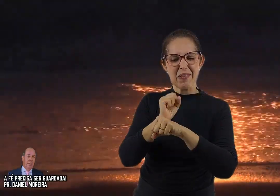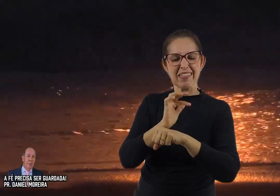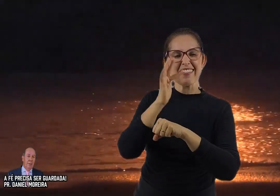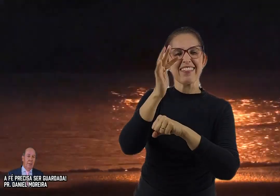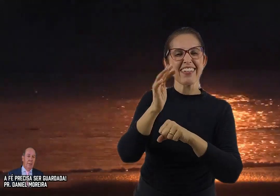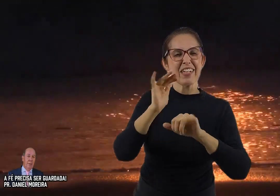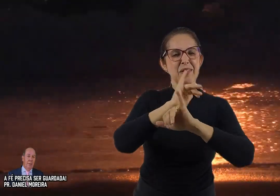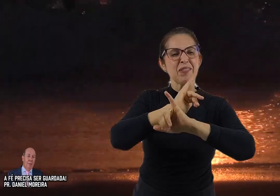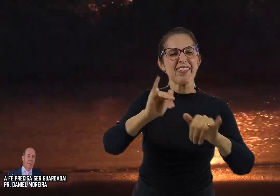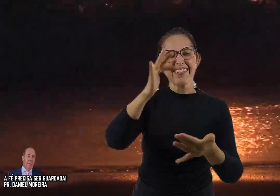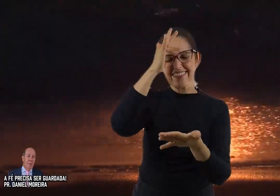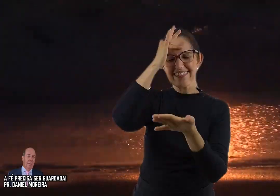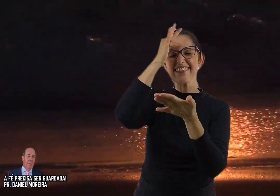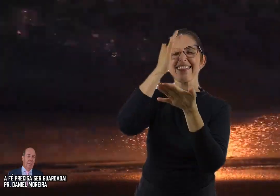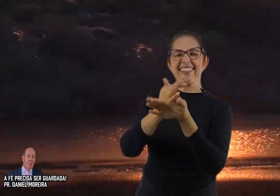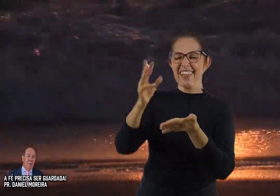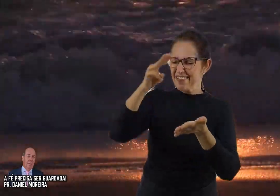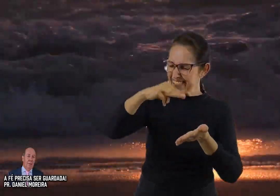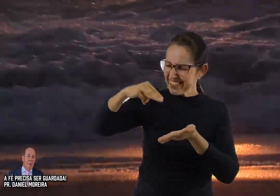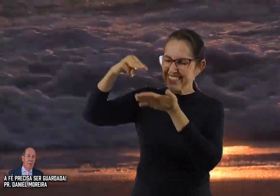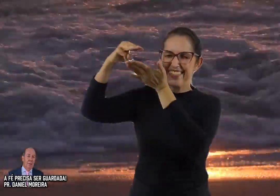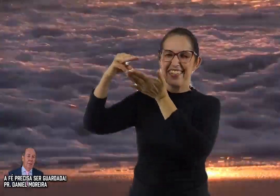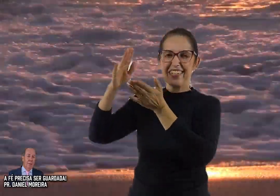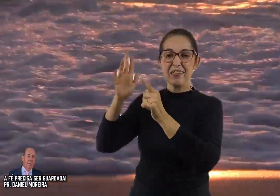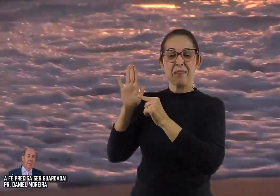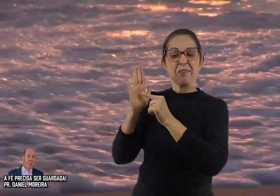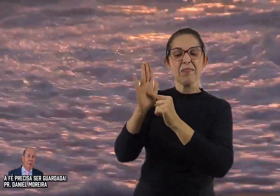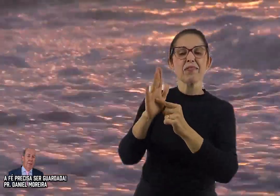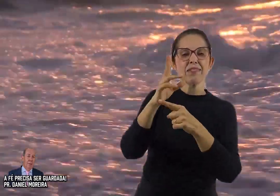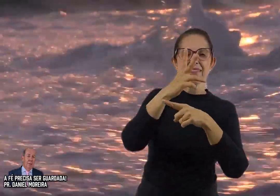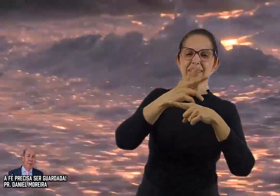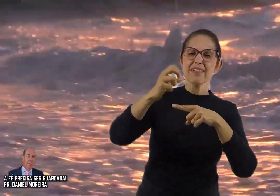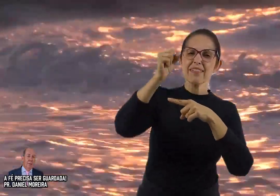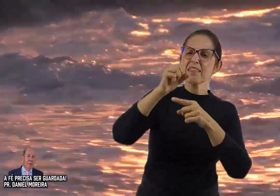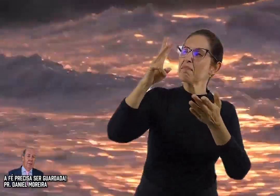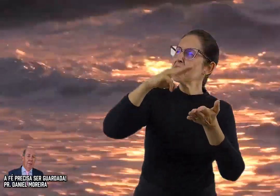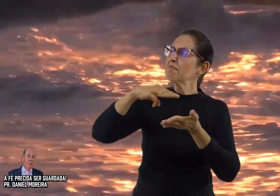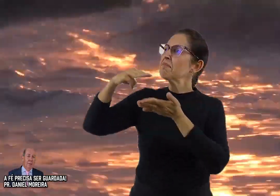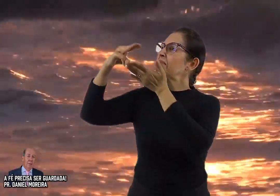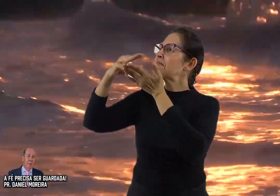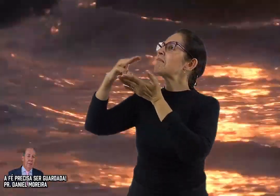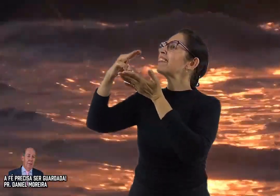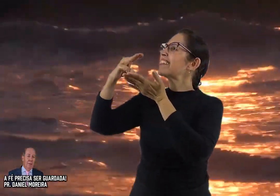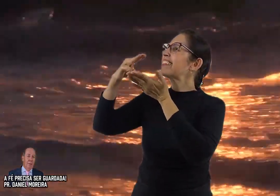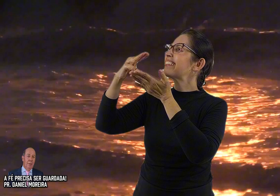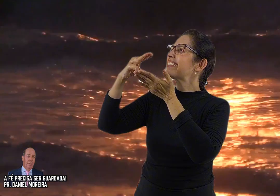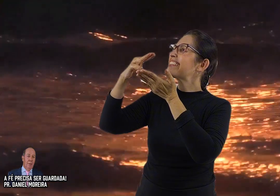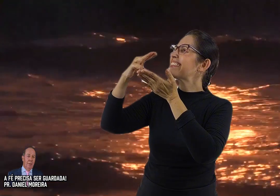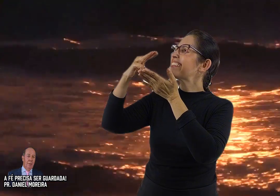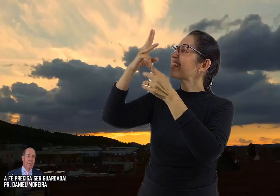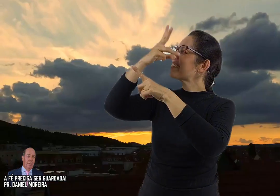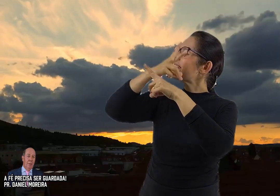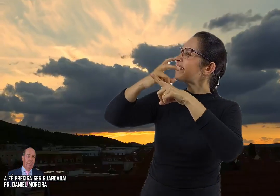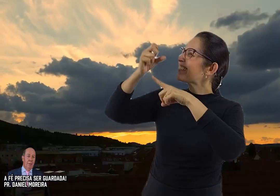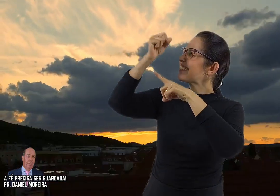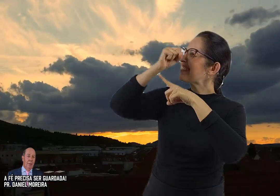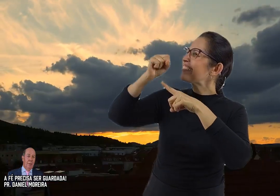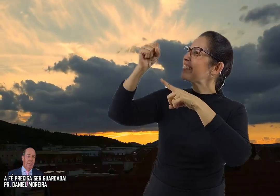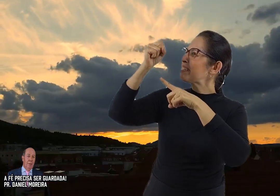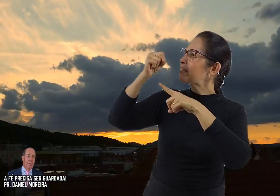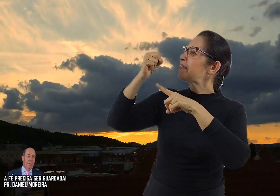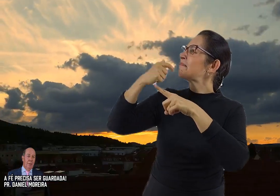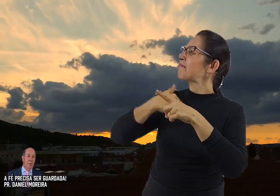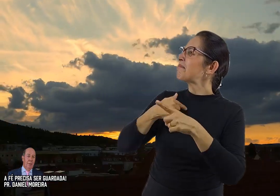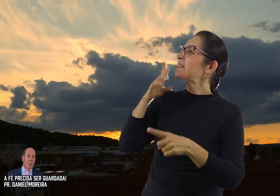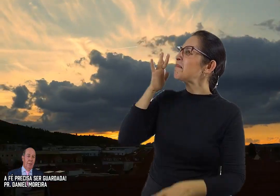fé. Maranata é um brado de vitória. Maranata é um estandarte sendo levado com fidelidade e